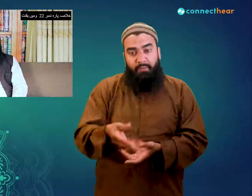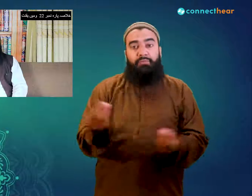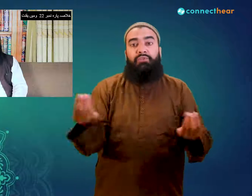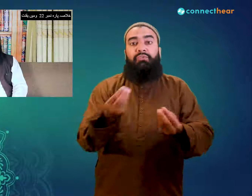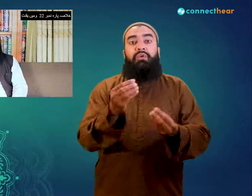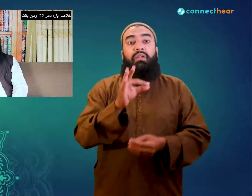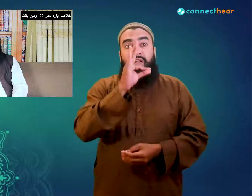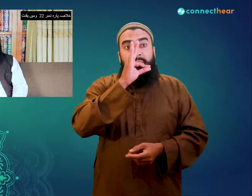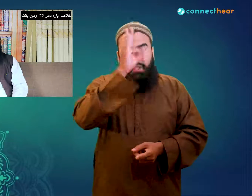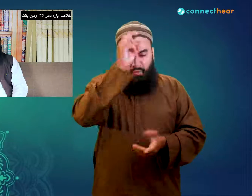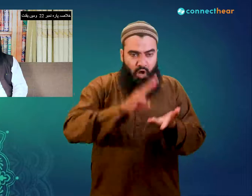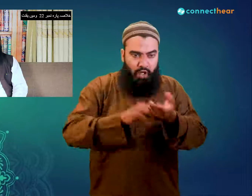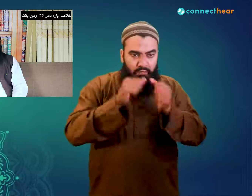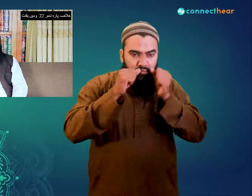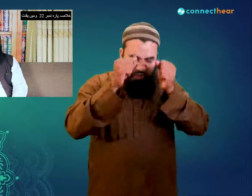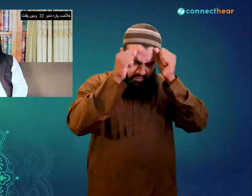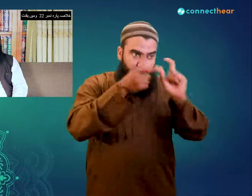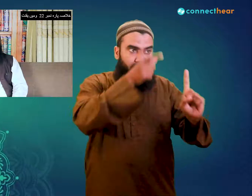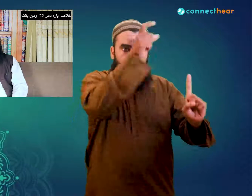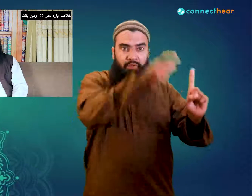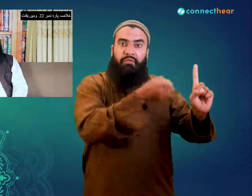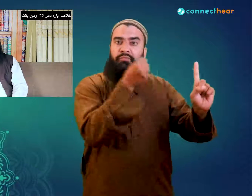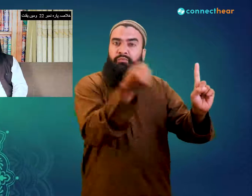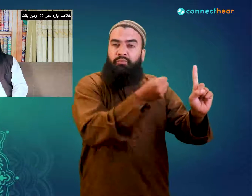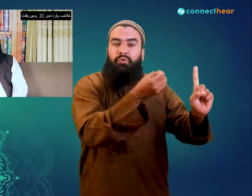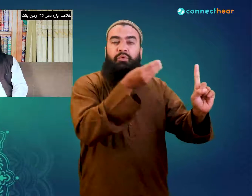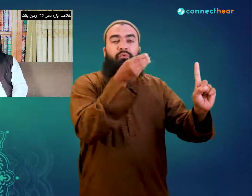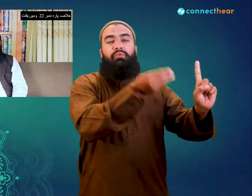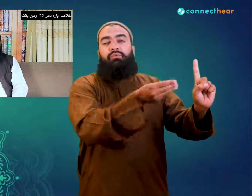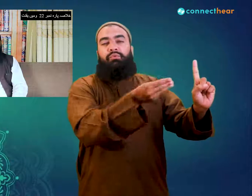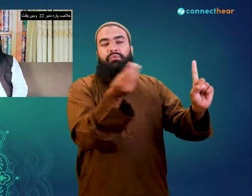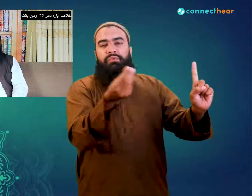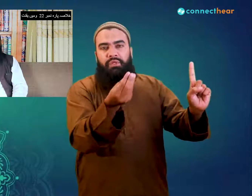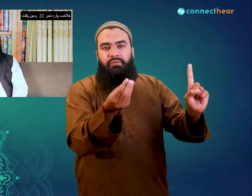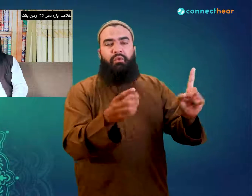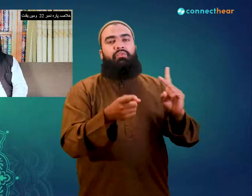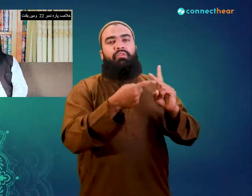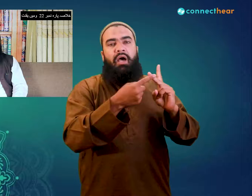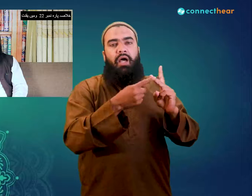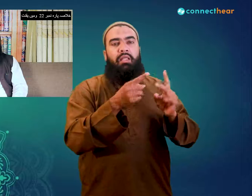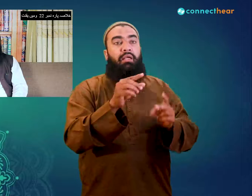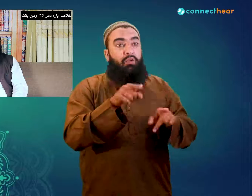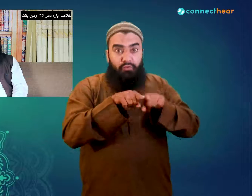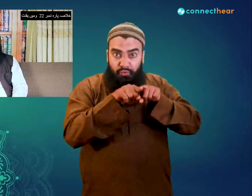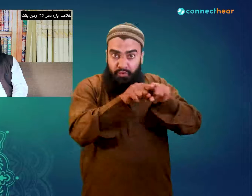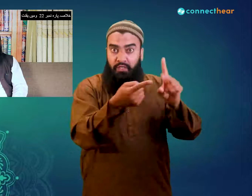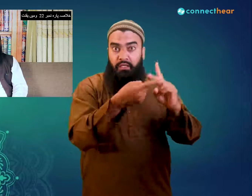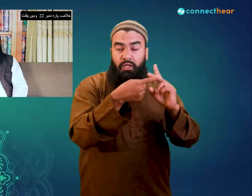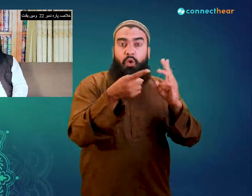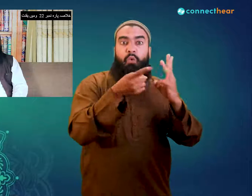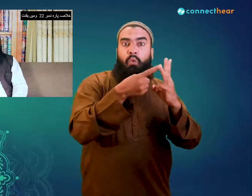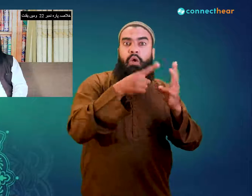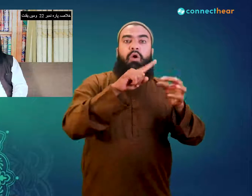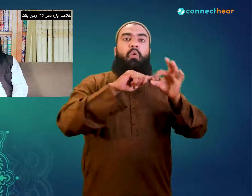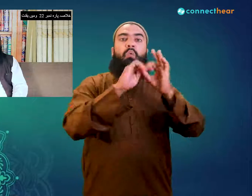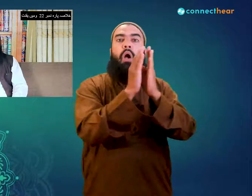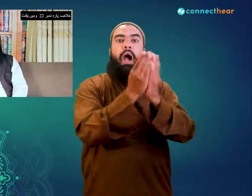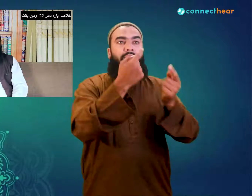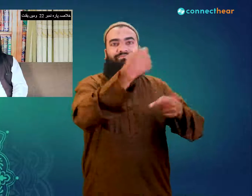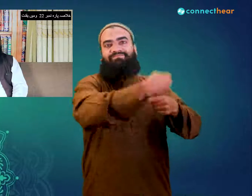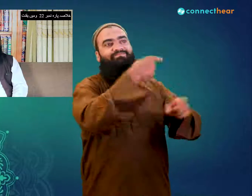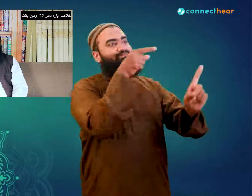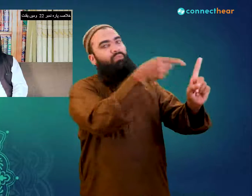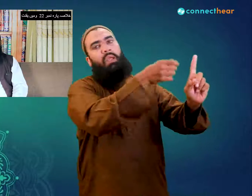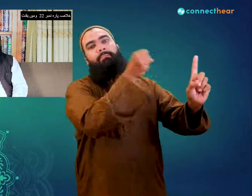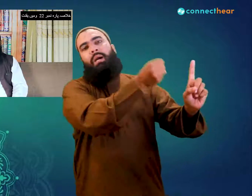اسی نبی سے، اسی شریعت سے اور اسی کتاب سے پوری ہوگی۔ قرآن مجید نے اعلان فرما دیا، الیوم